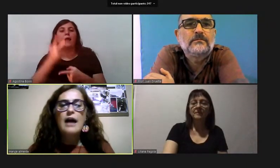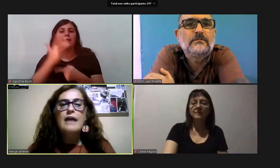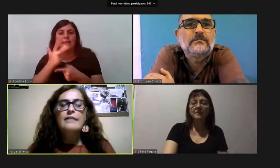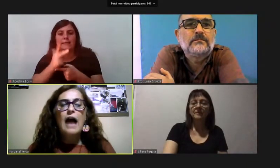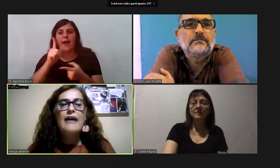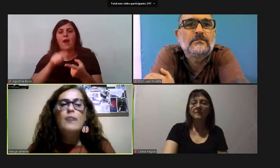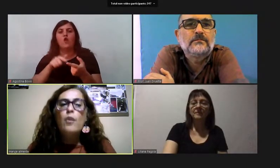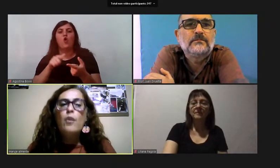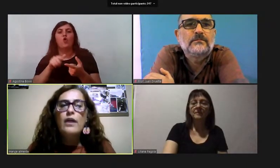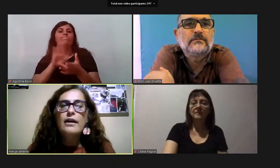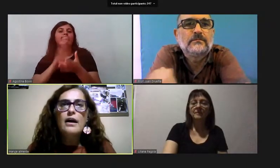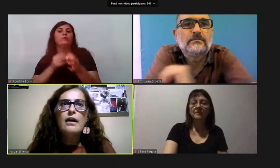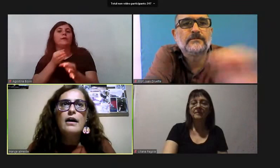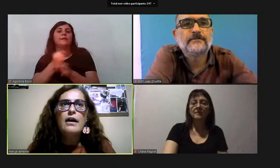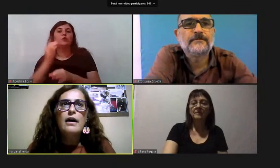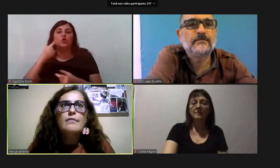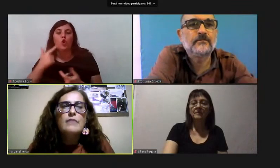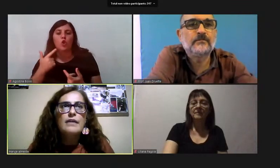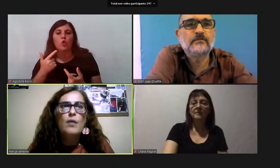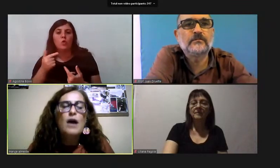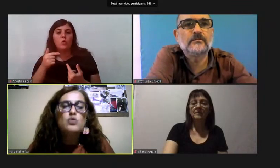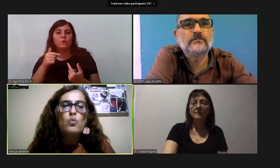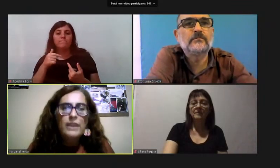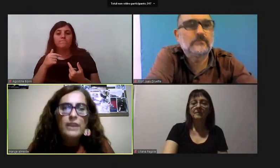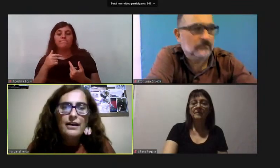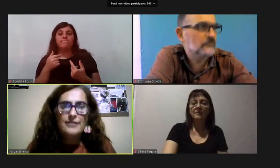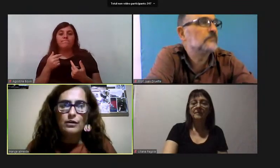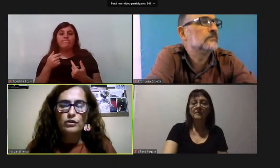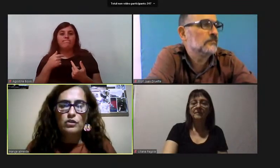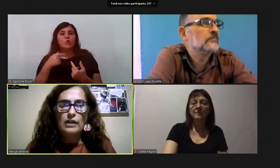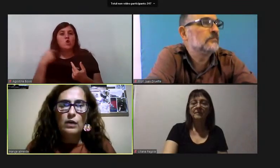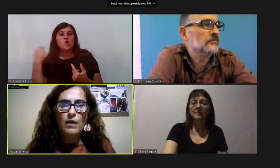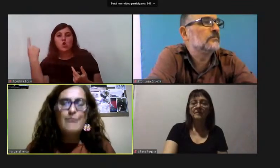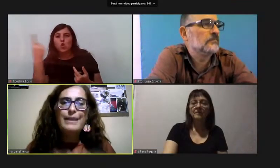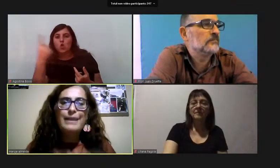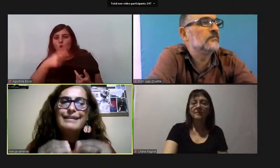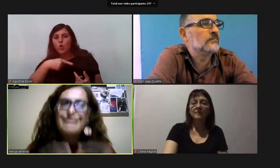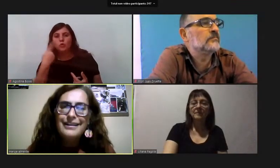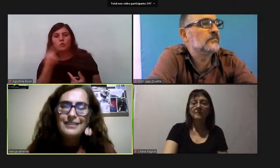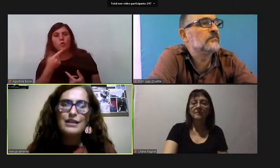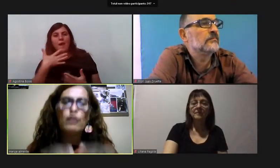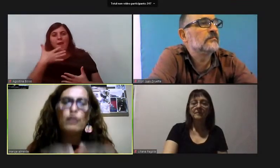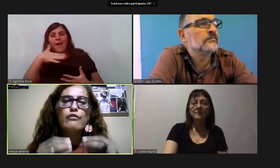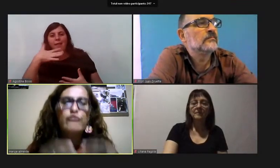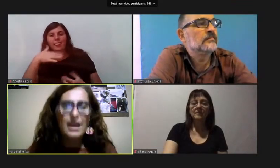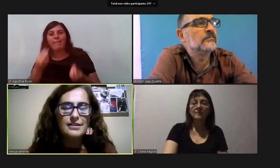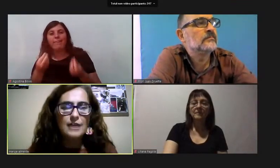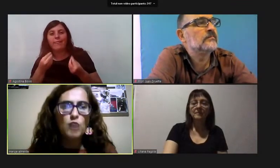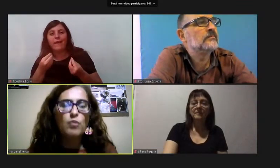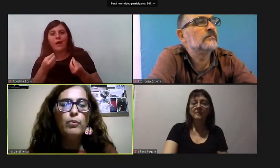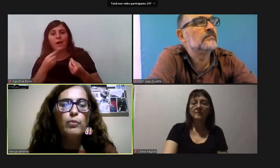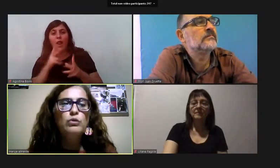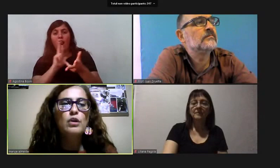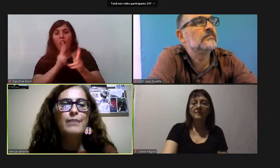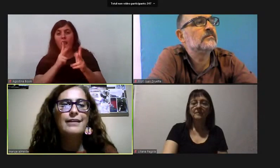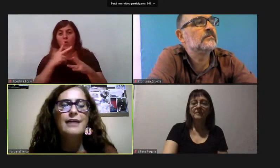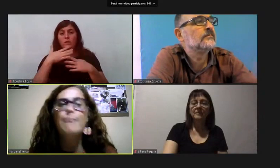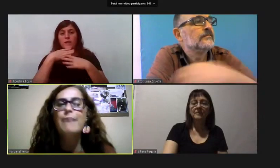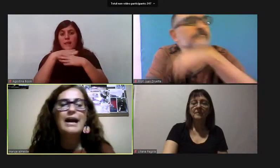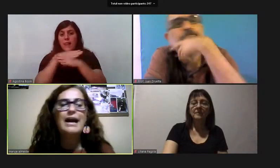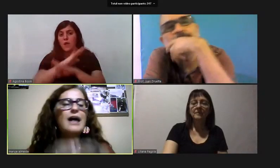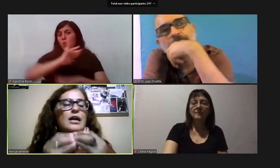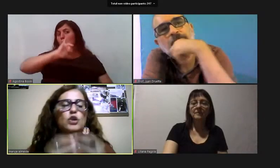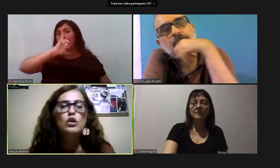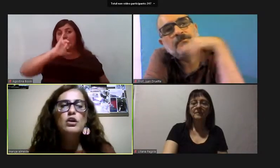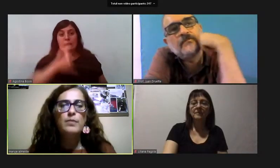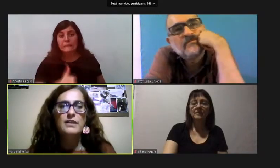sea, hay que poder, digamos, asumir esa condición de lengua y partir de esa confianza como punto de partida